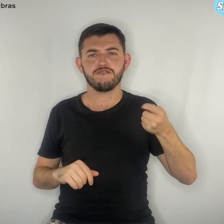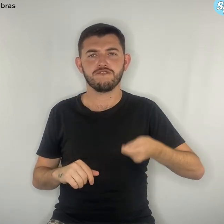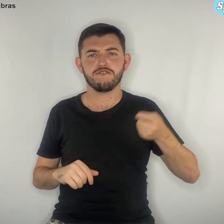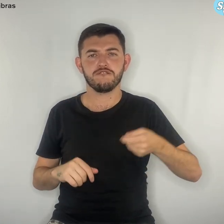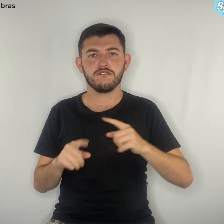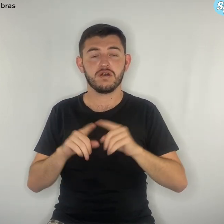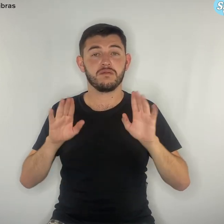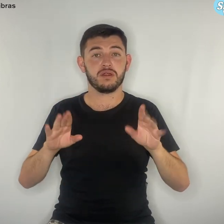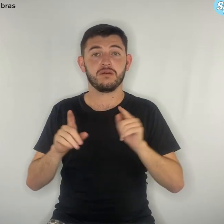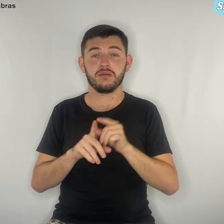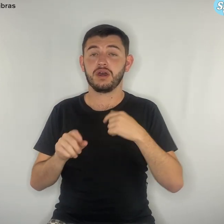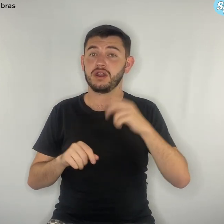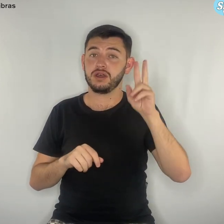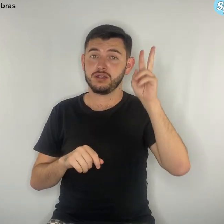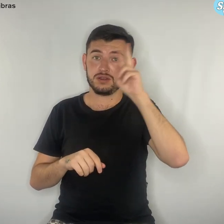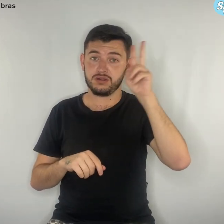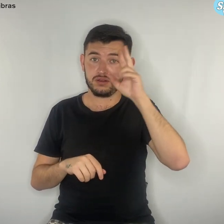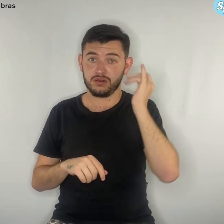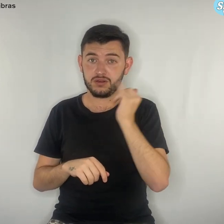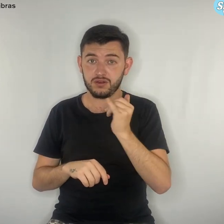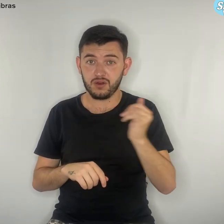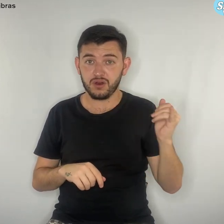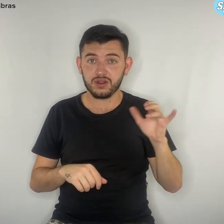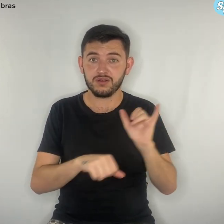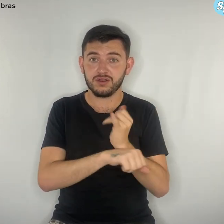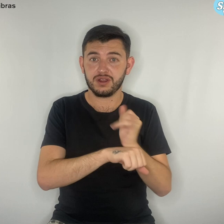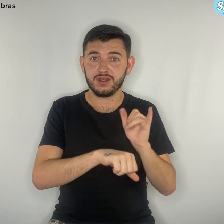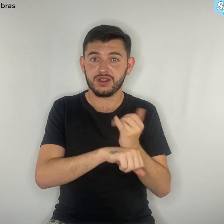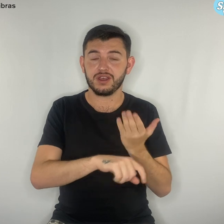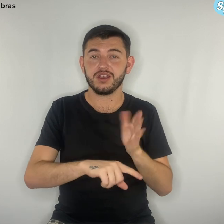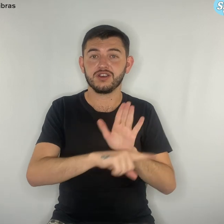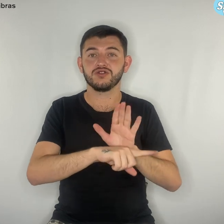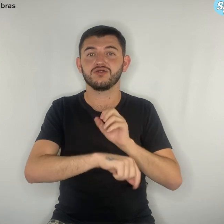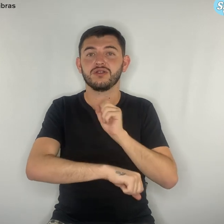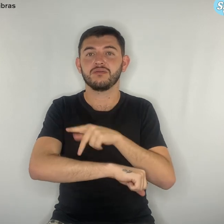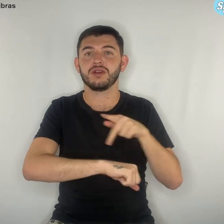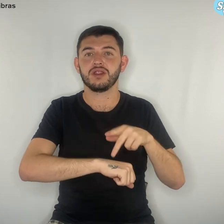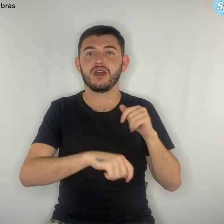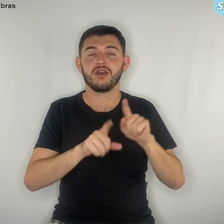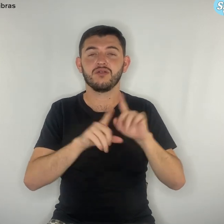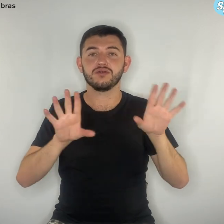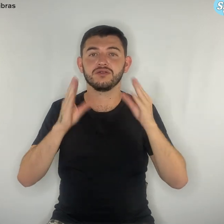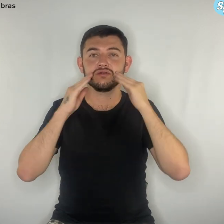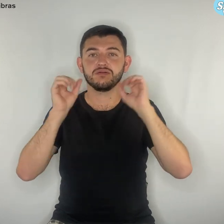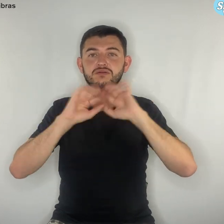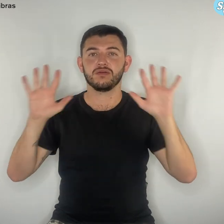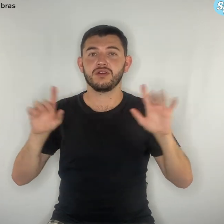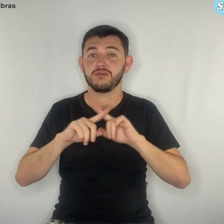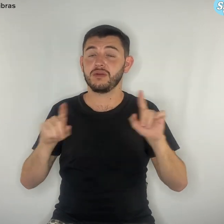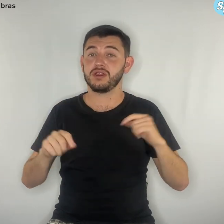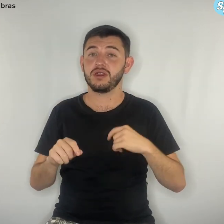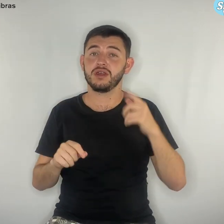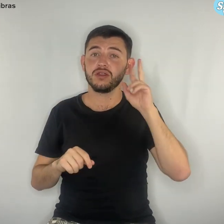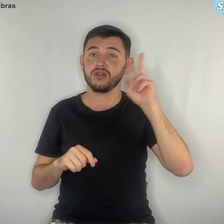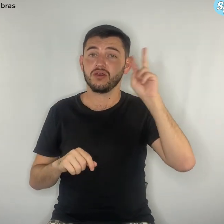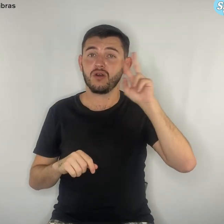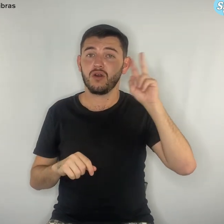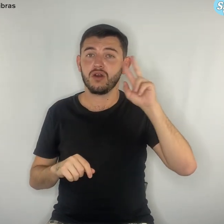eficientes recursos pedagógicos. Fábulas infantis foram usadas desde sempre para que toda noite